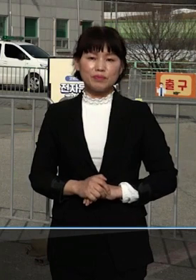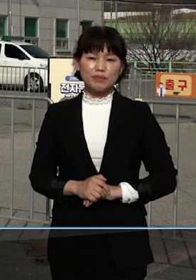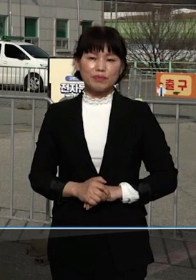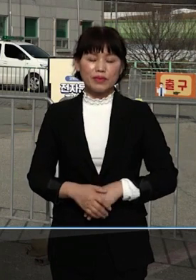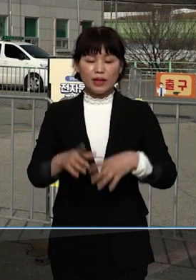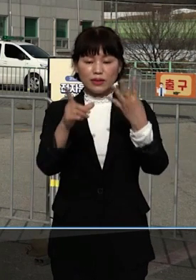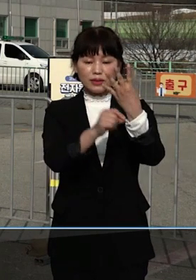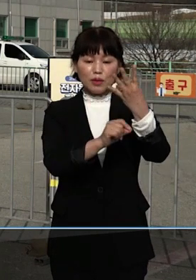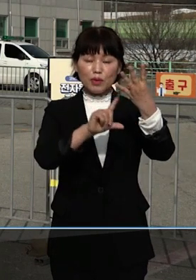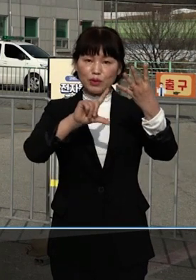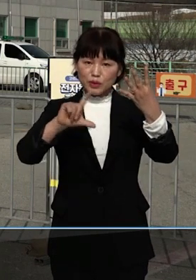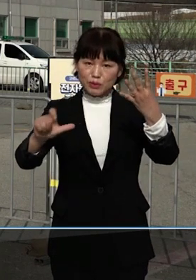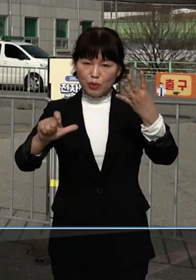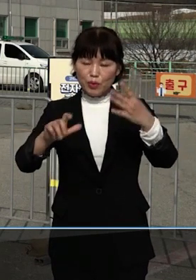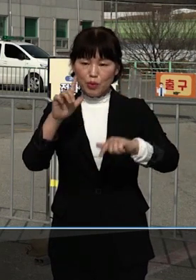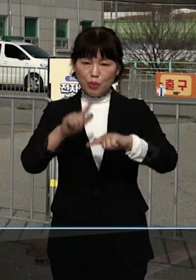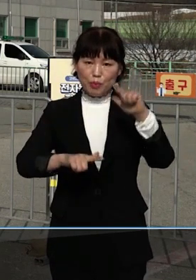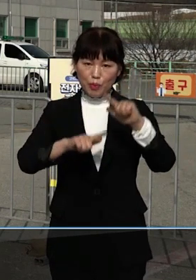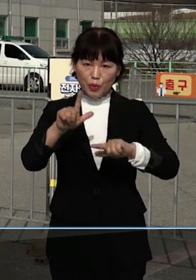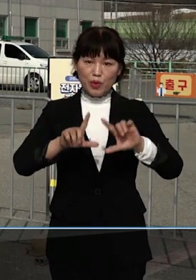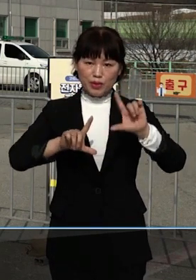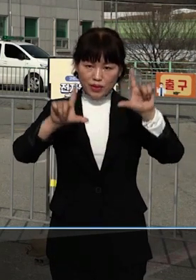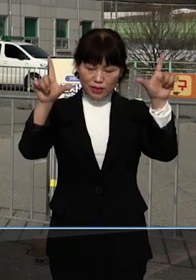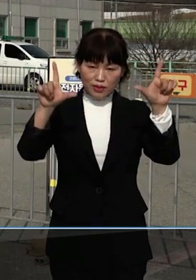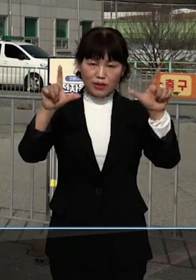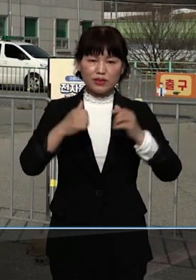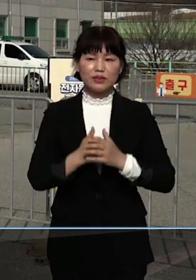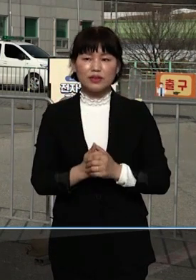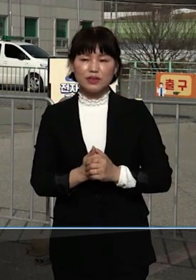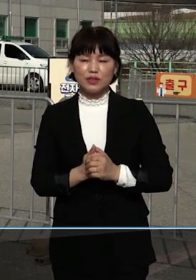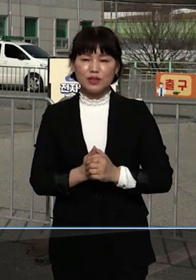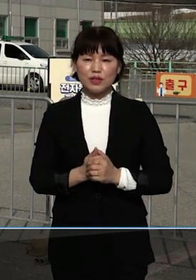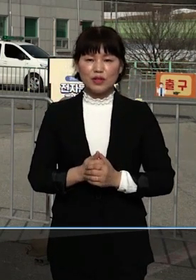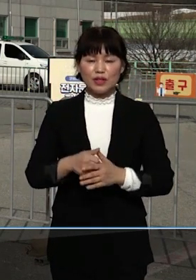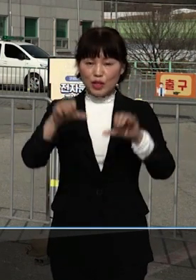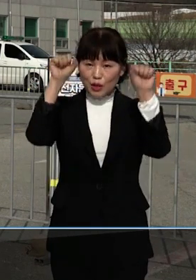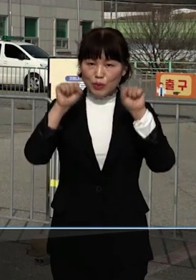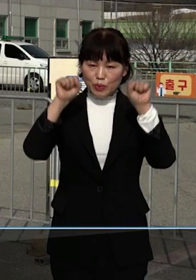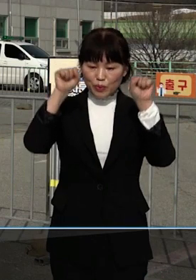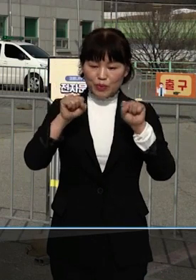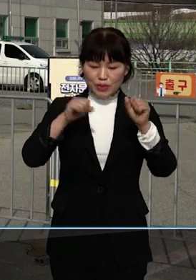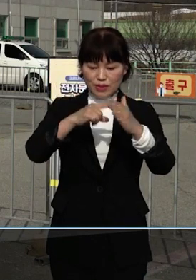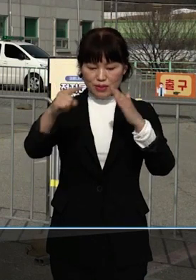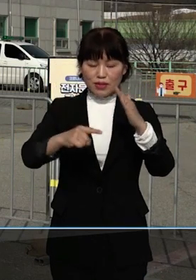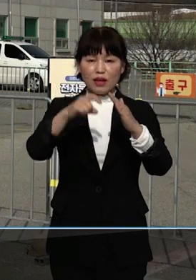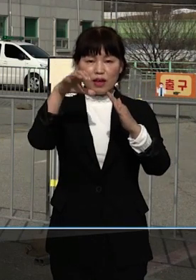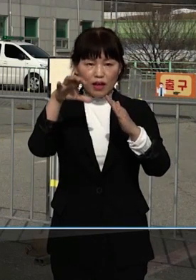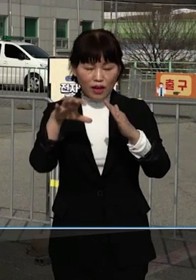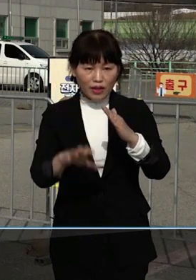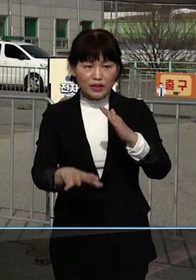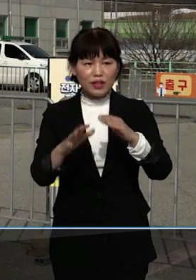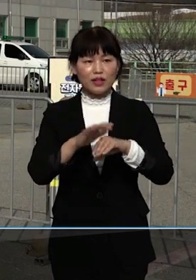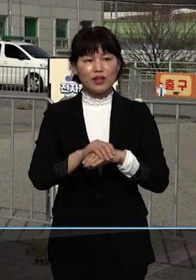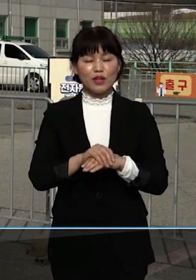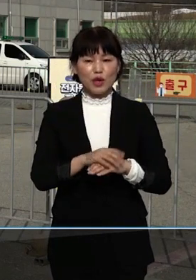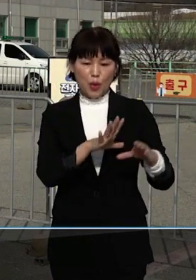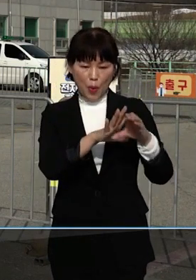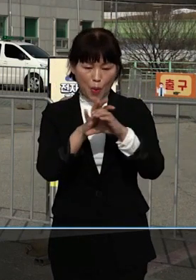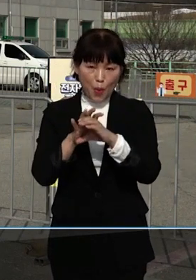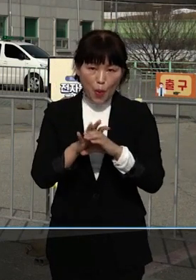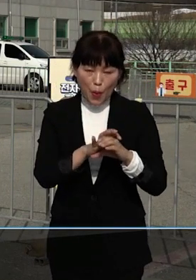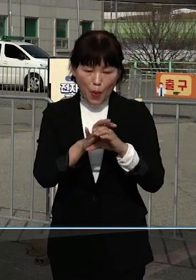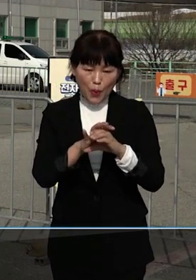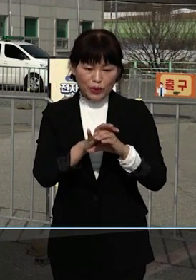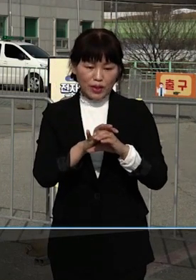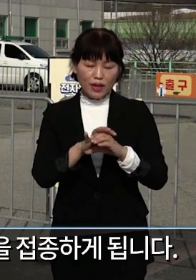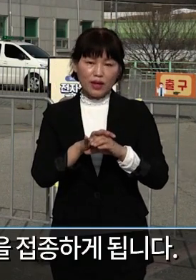4월 15일 목요일에는 물맑은 양평체육관에 코로나19 예방접종센터를 개소할